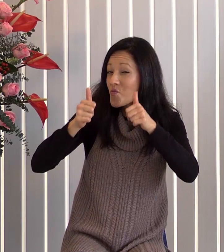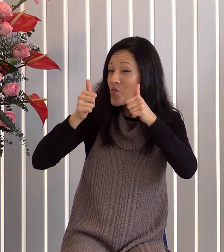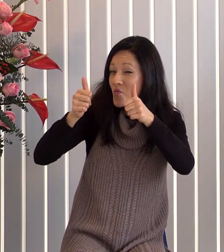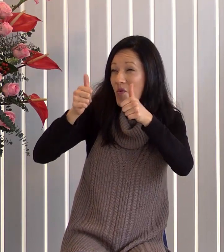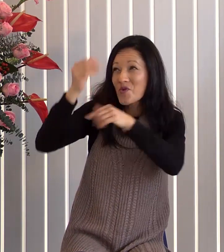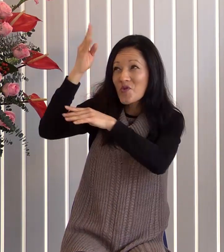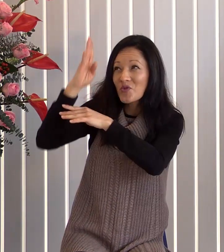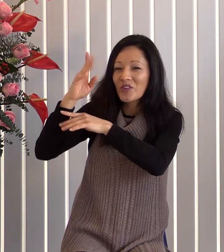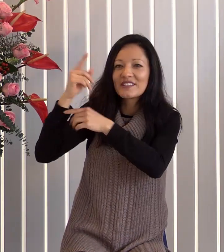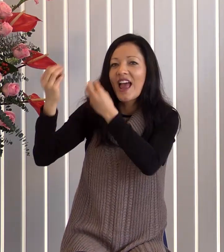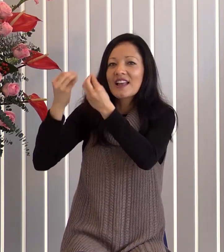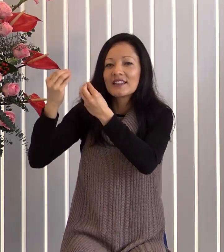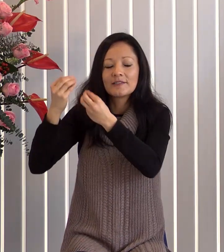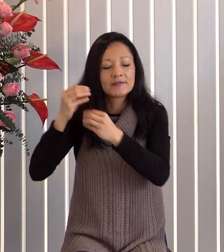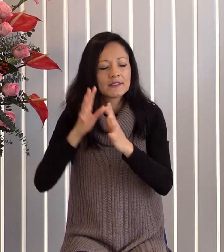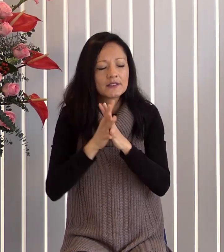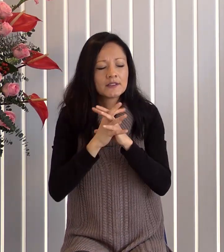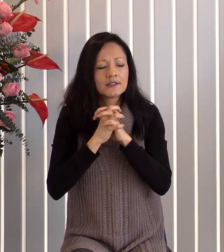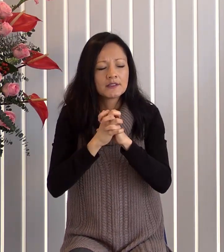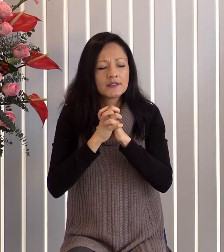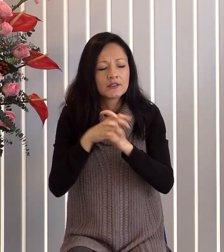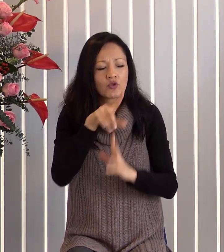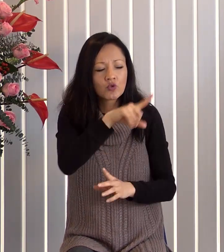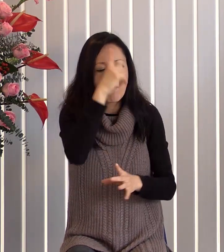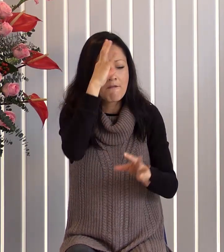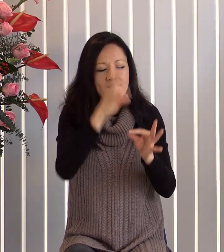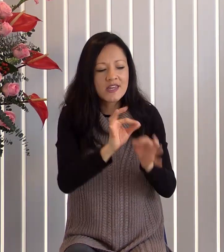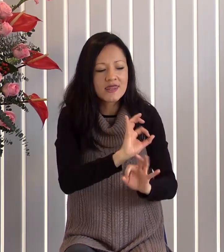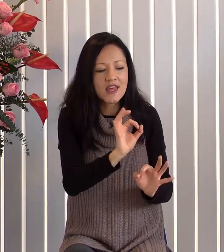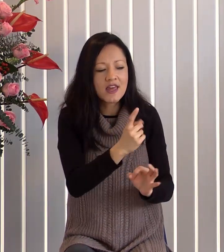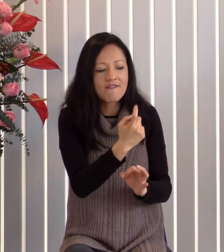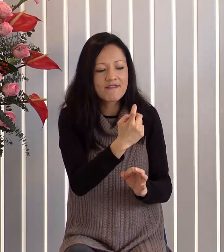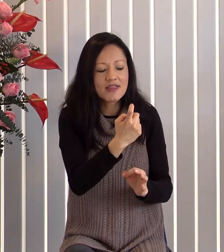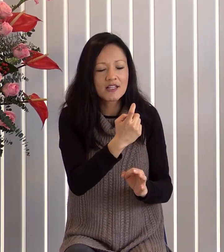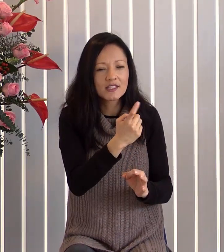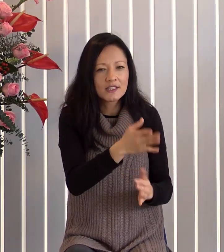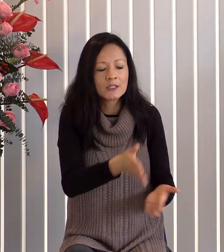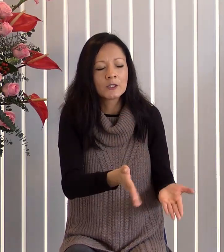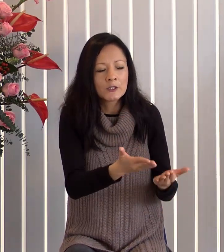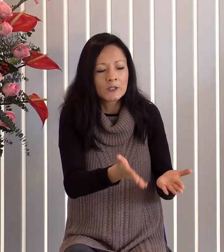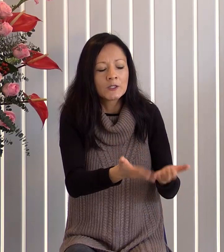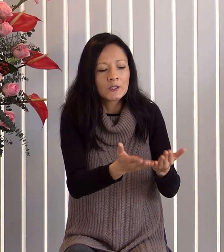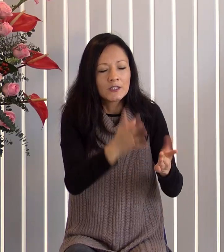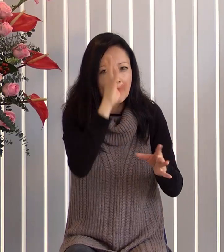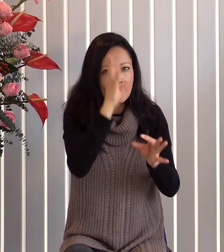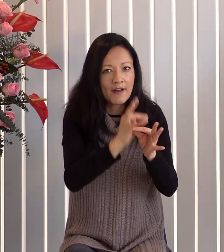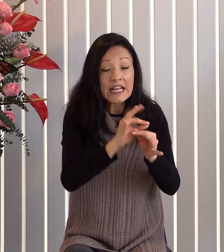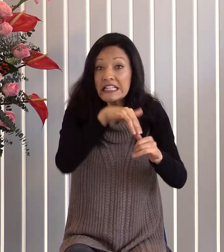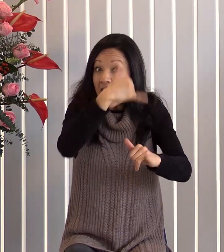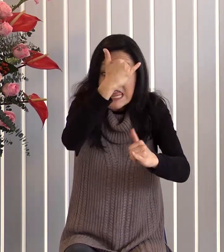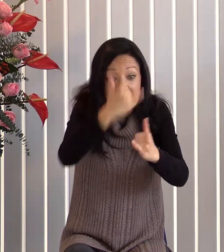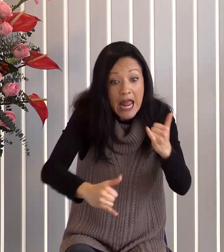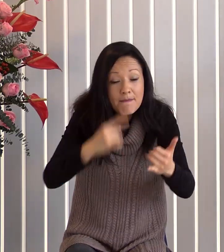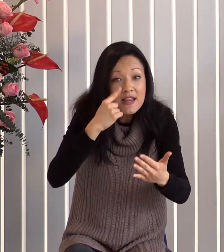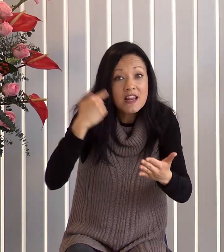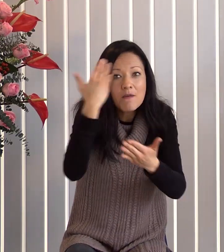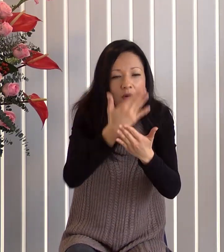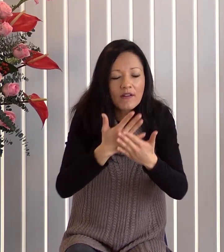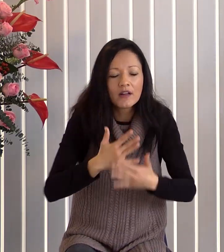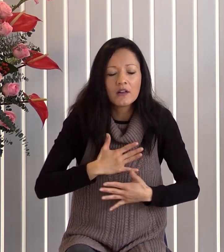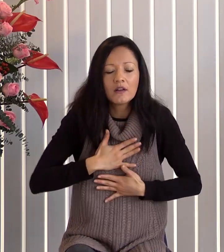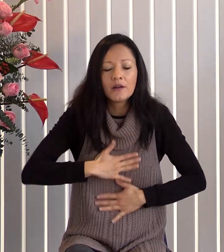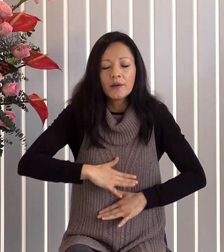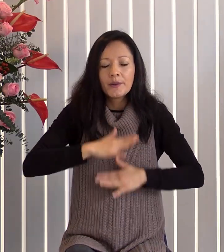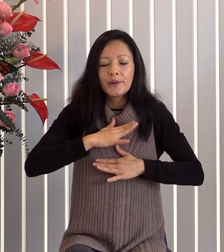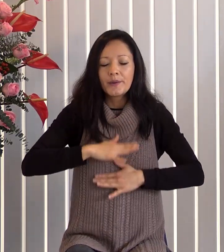he rogado para que tu fe no falte. Y vuelto una vez de la prueba, tú ve y